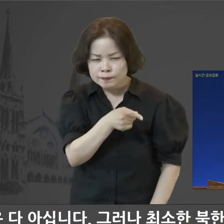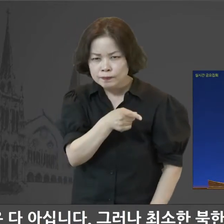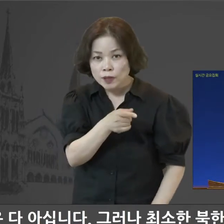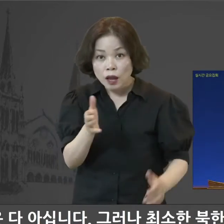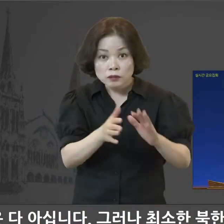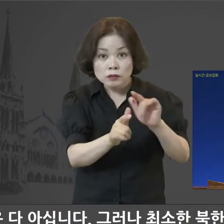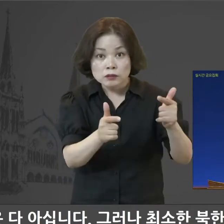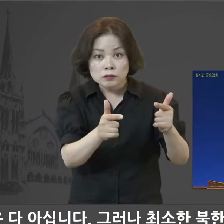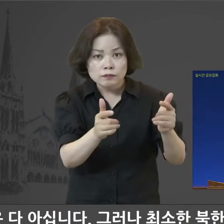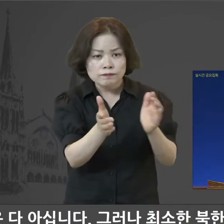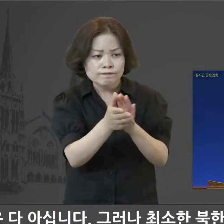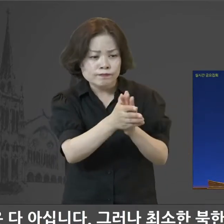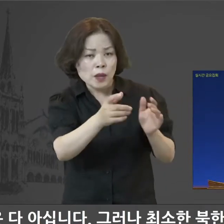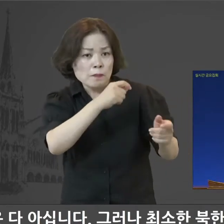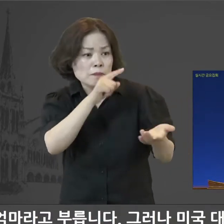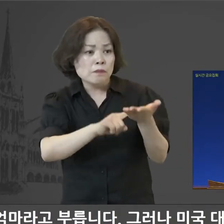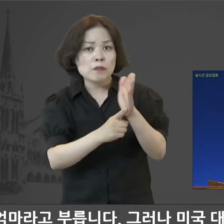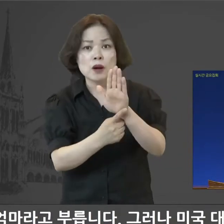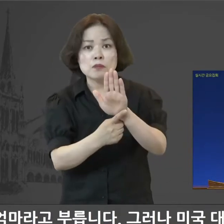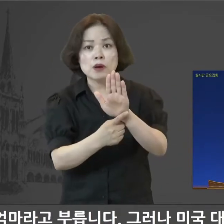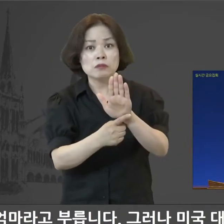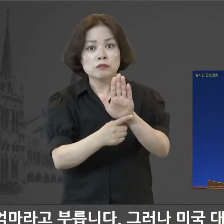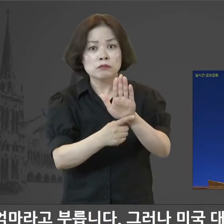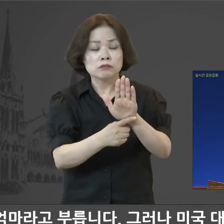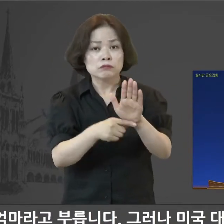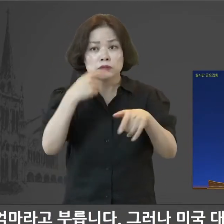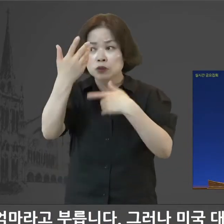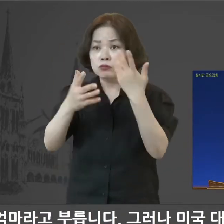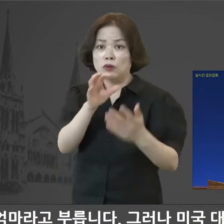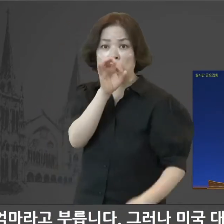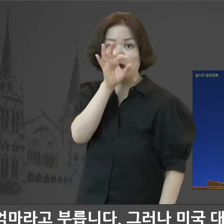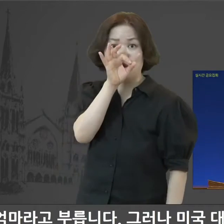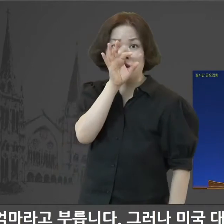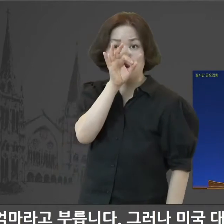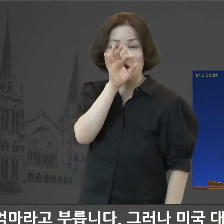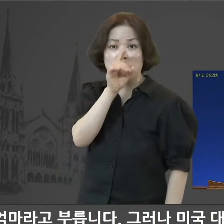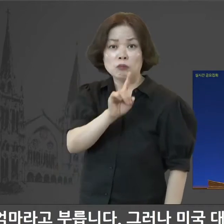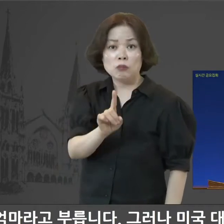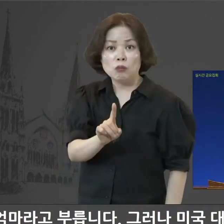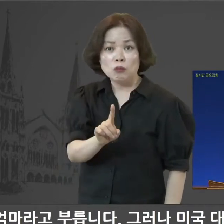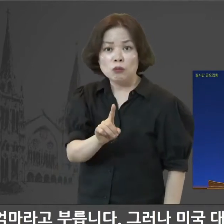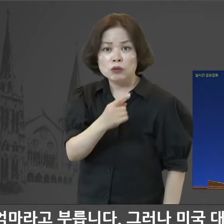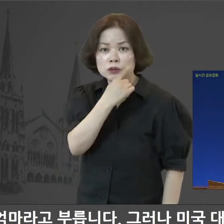학생들 때문에 발표를 하면 안 되니까 질문해도 안 되고, 이게 뭡니까? 입을 막는다는 거예요.